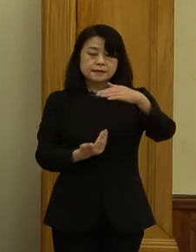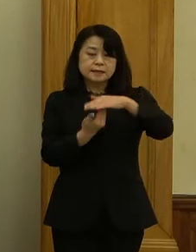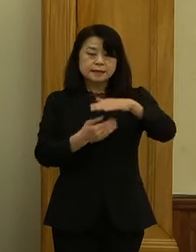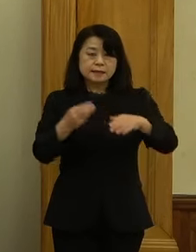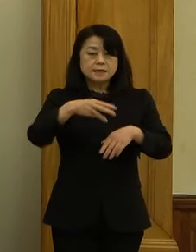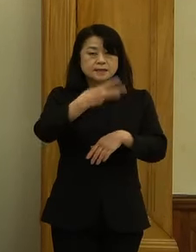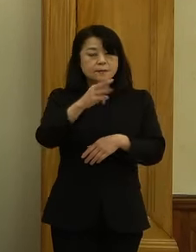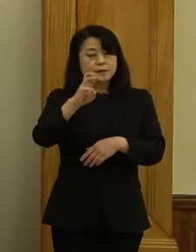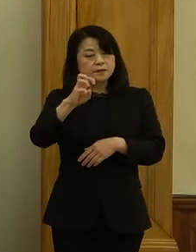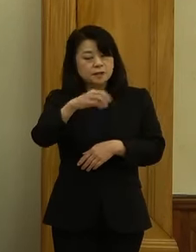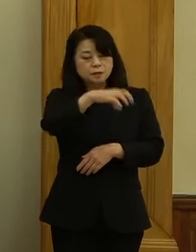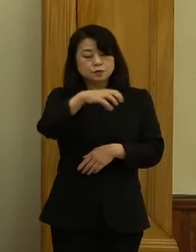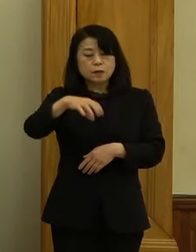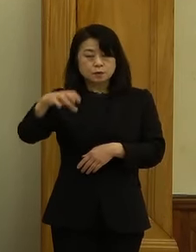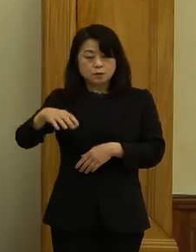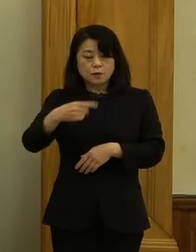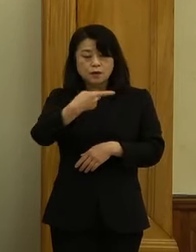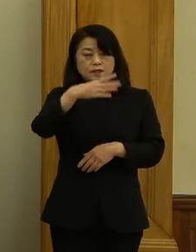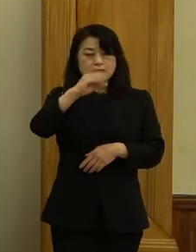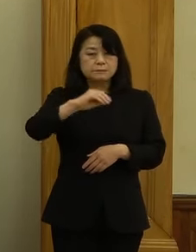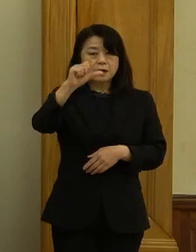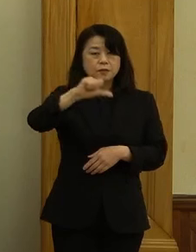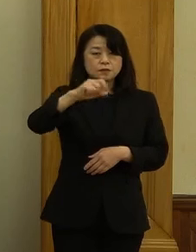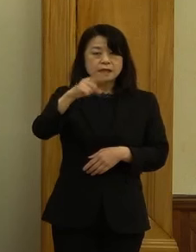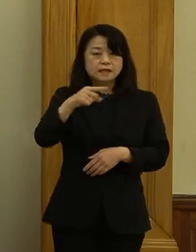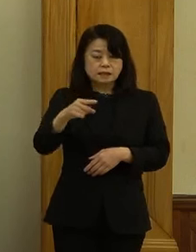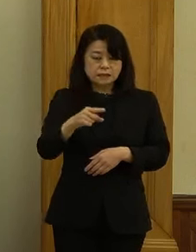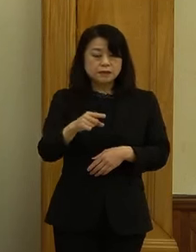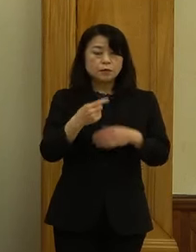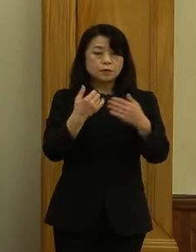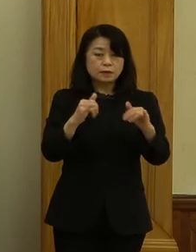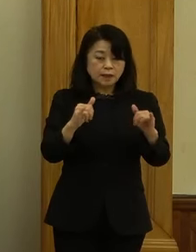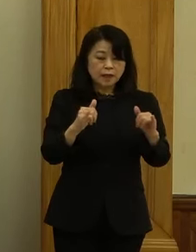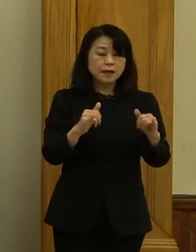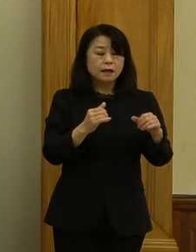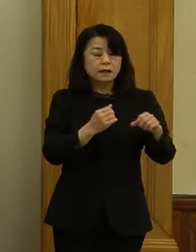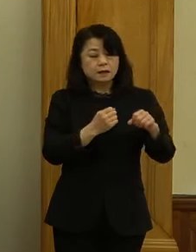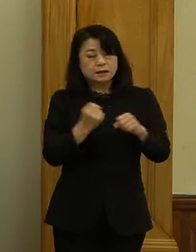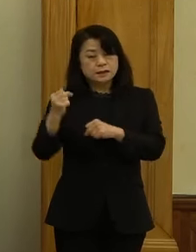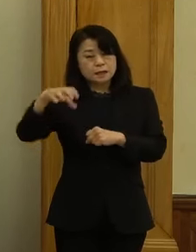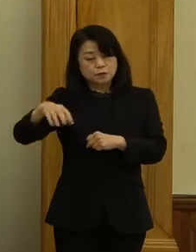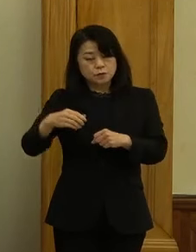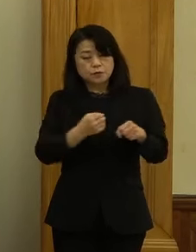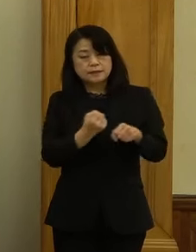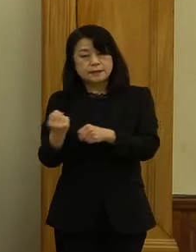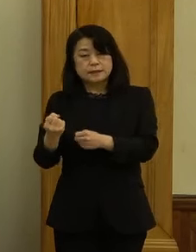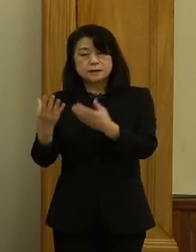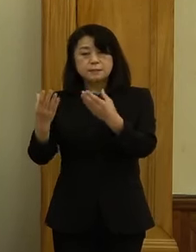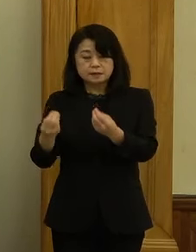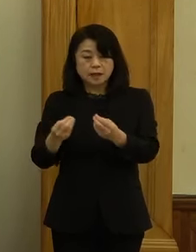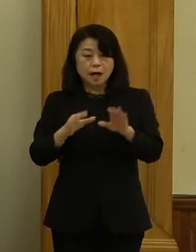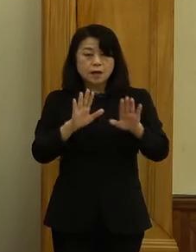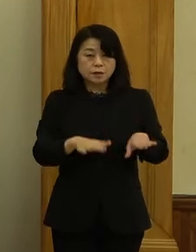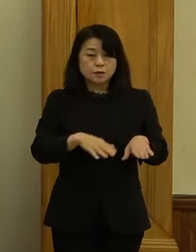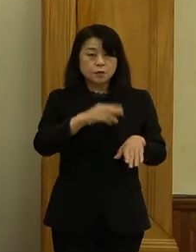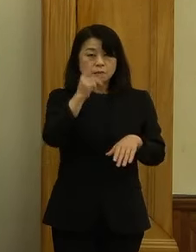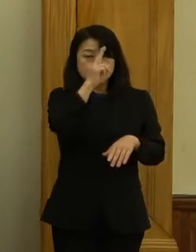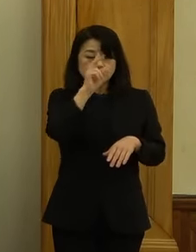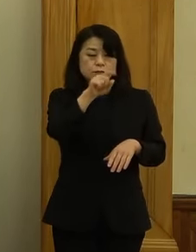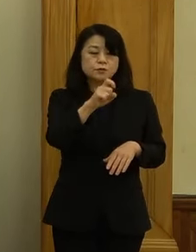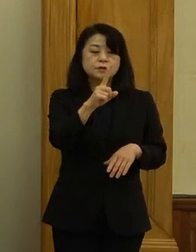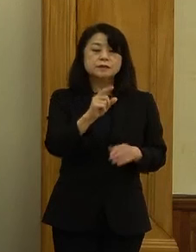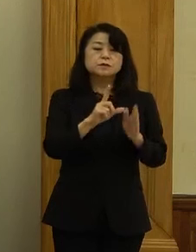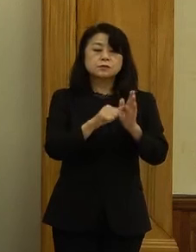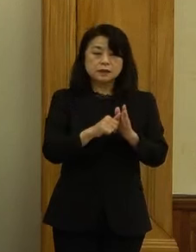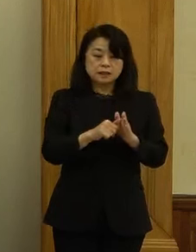330箇所1万5000を超える方々が避難所に避難されていましたが本日11時時点で